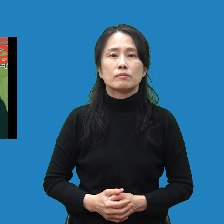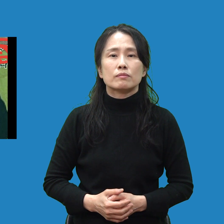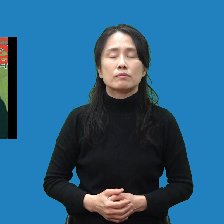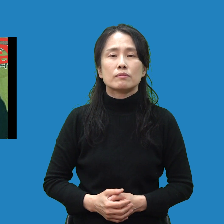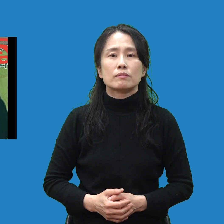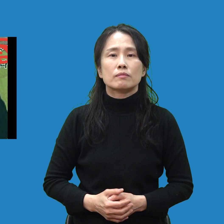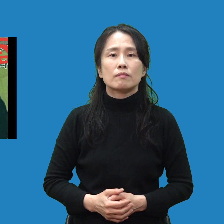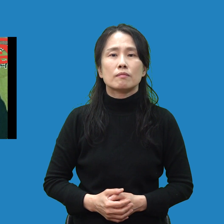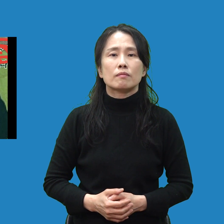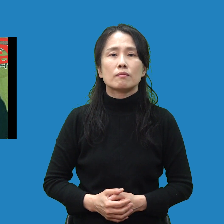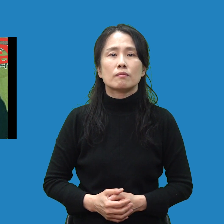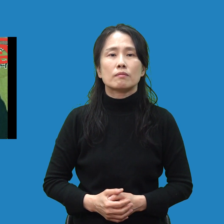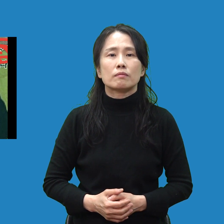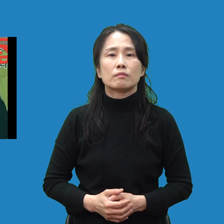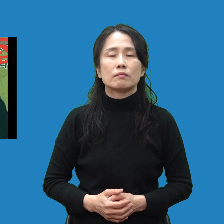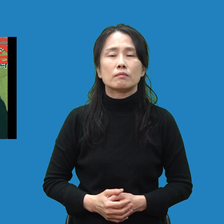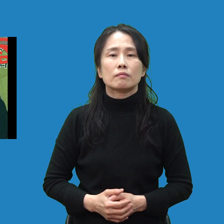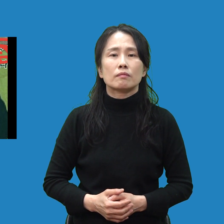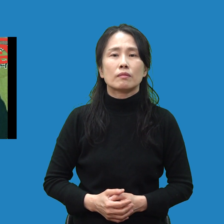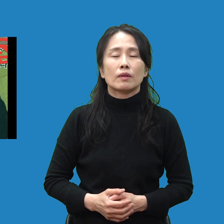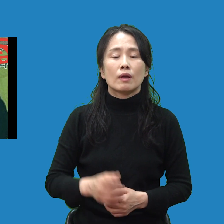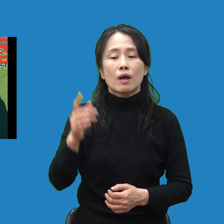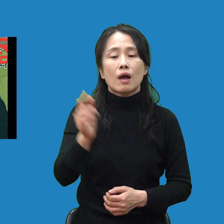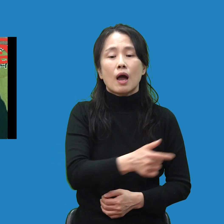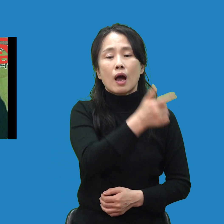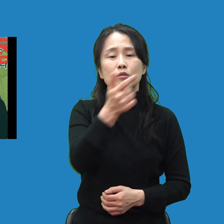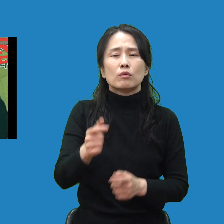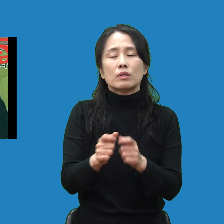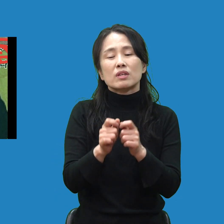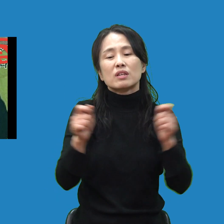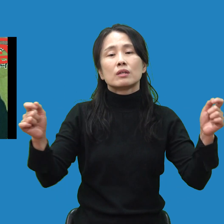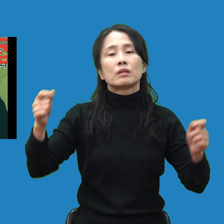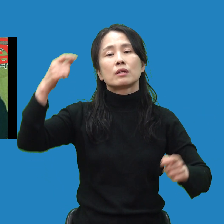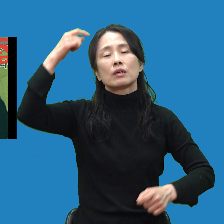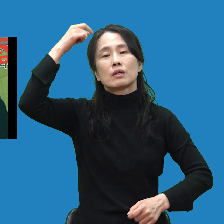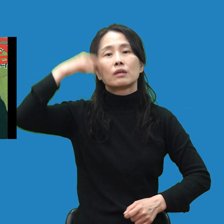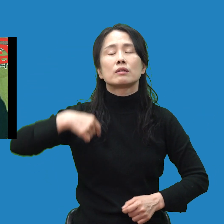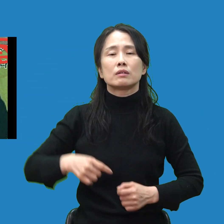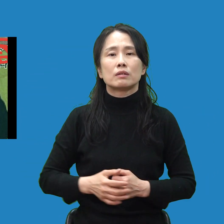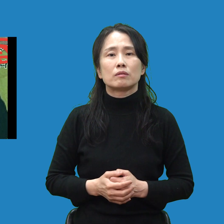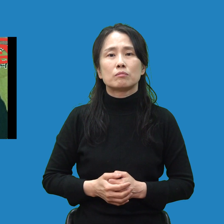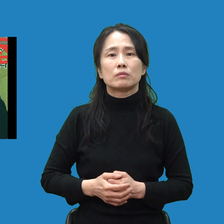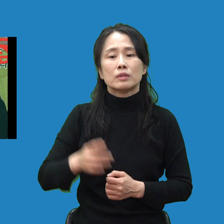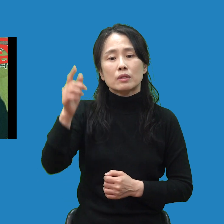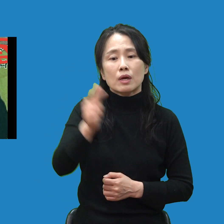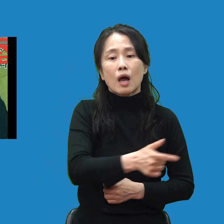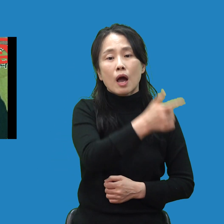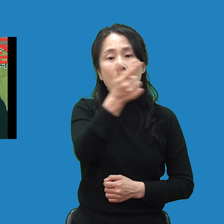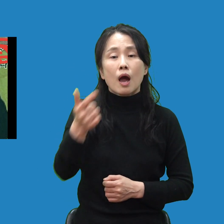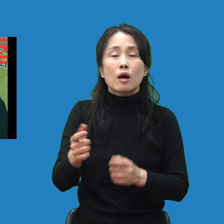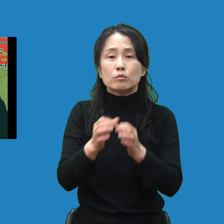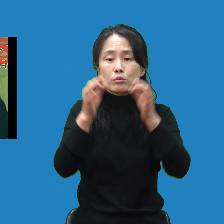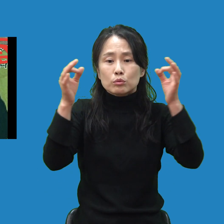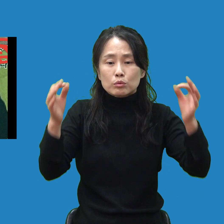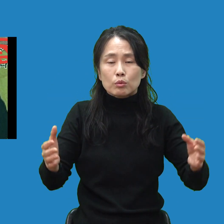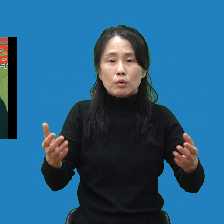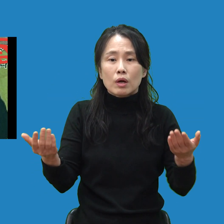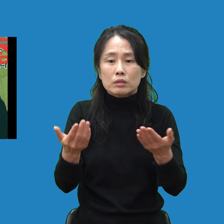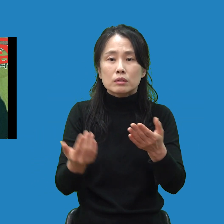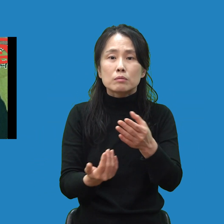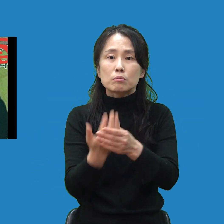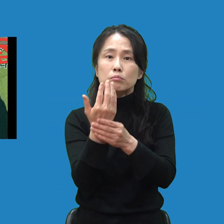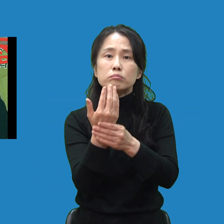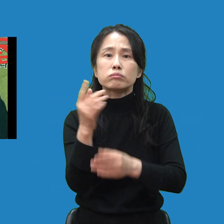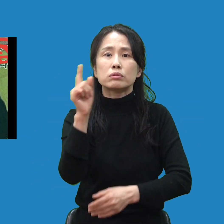아주 긴 하루였습니다. 도대체 이 하루 사이에 무슨 일이